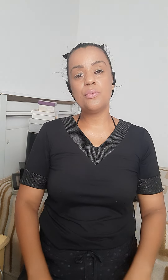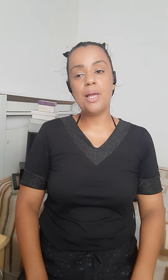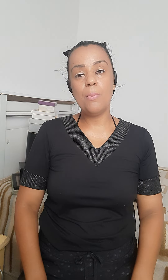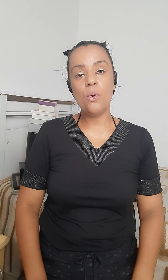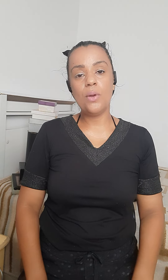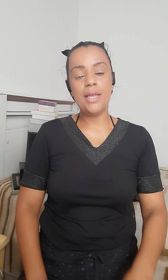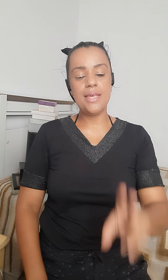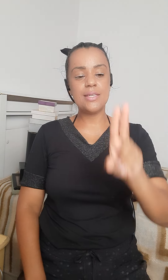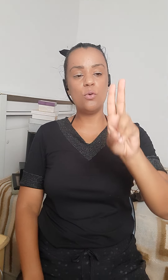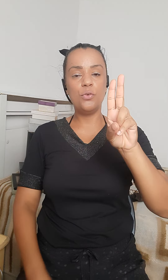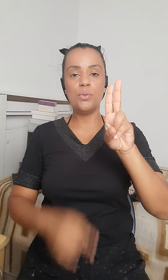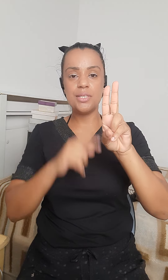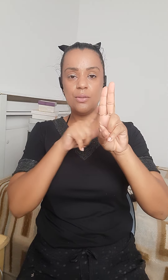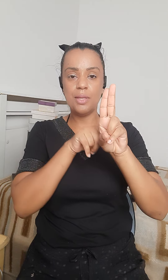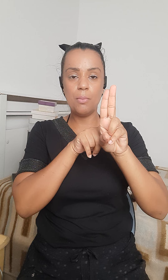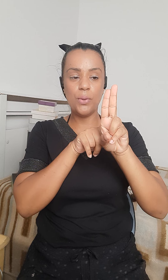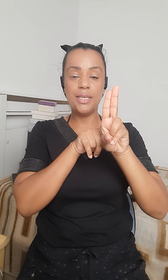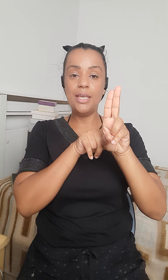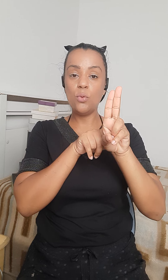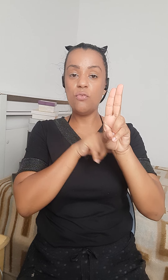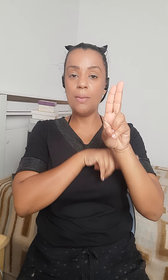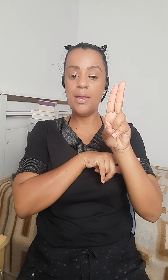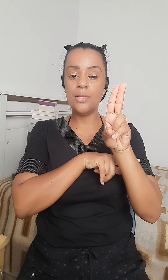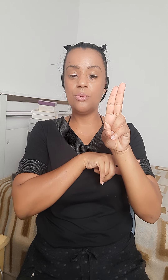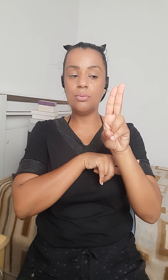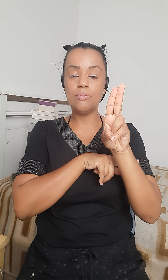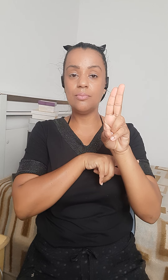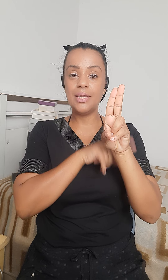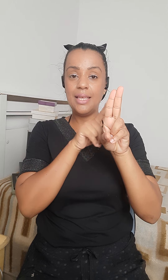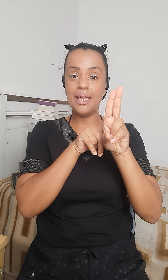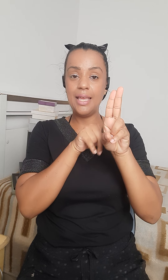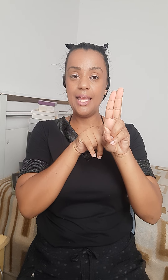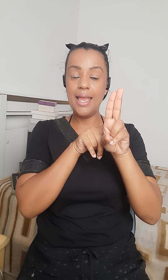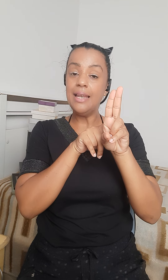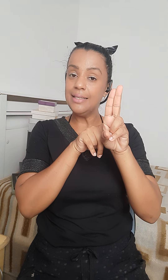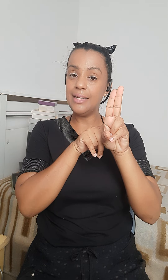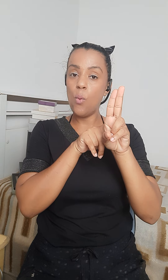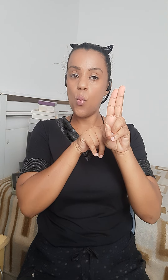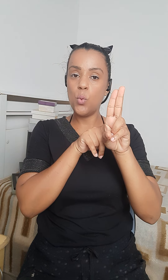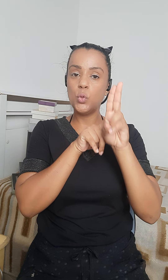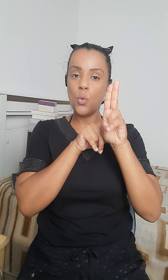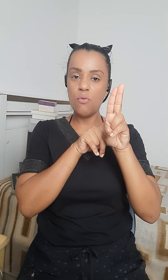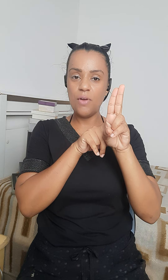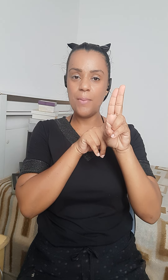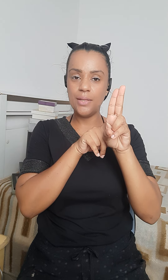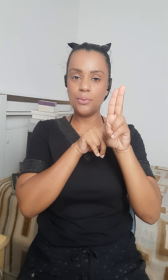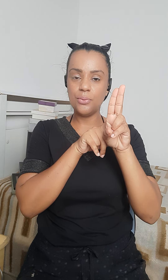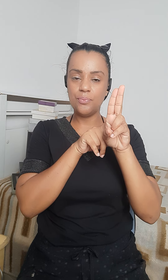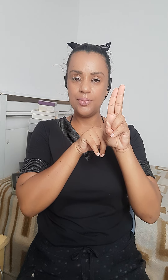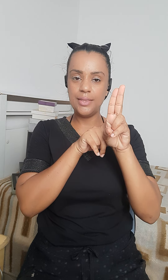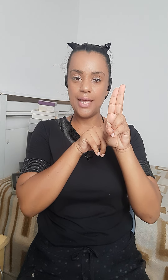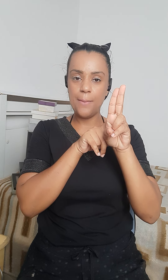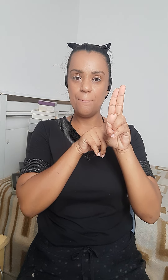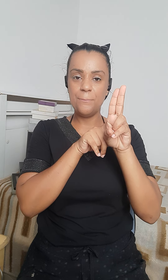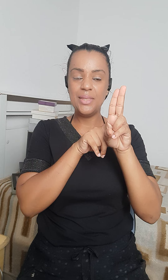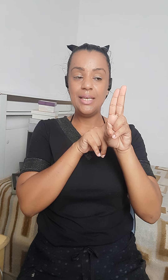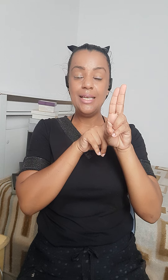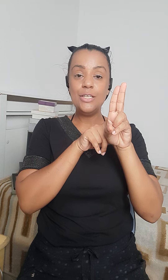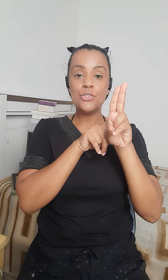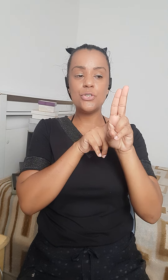da mão? Essa configuração da mão aqui é do alfabeto. É a letra U do alfabeto, tá? Só